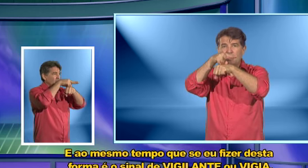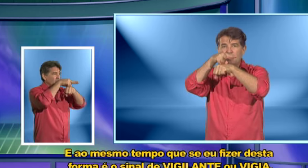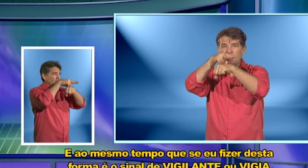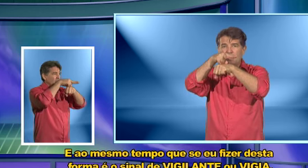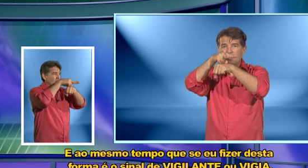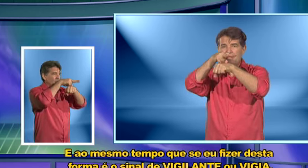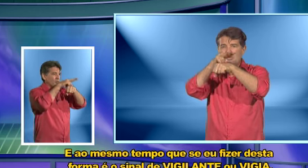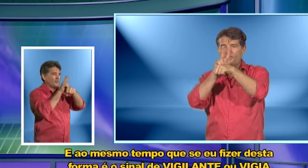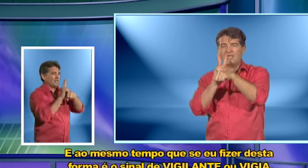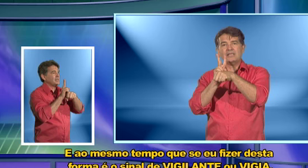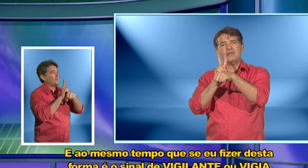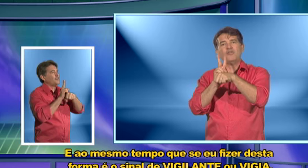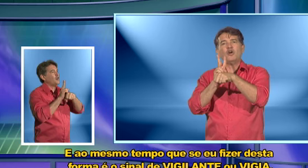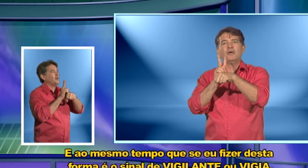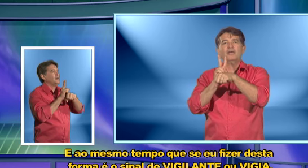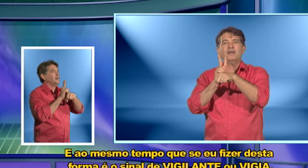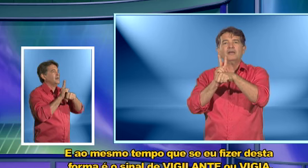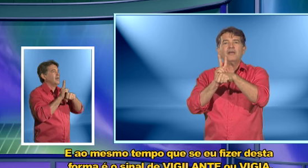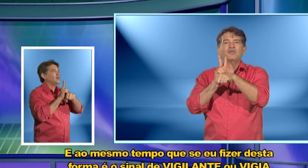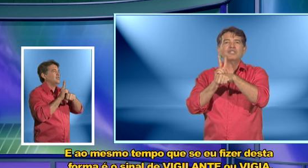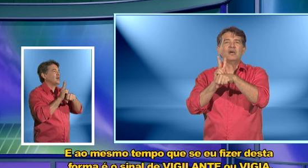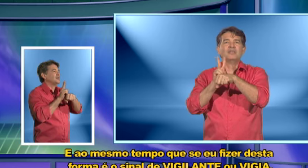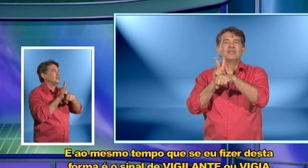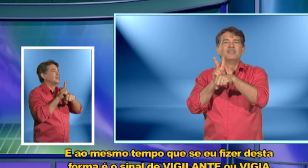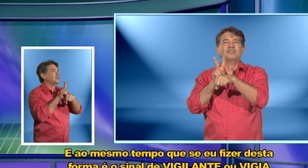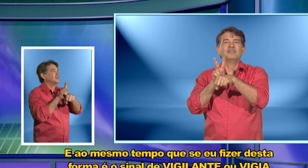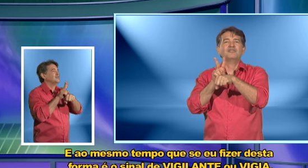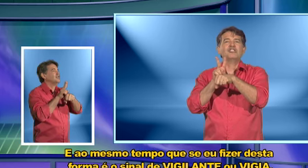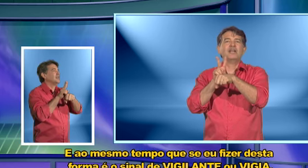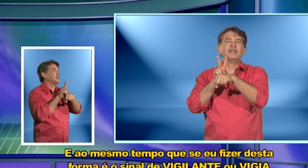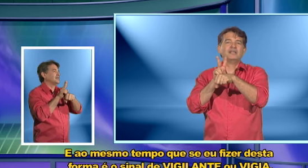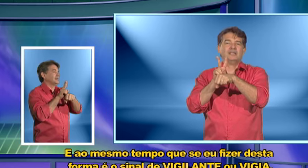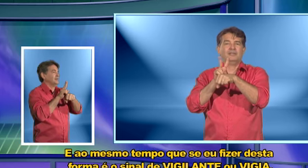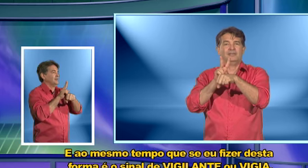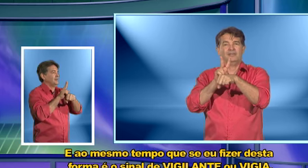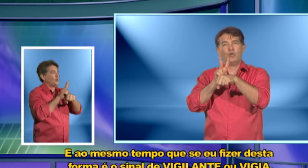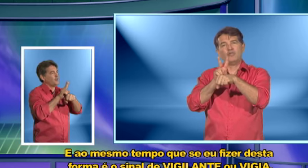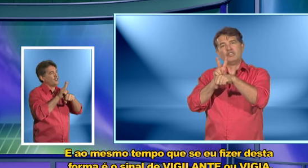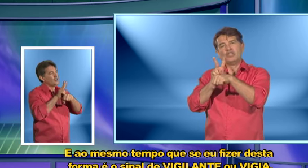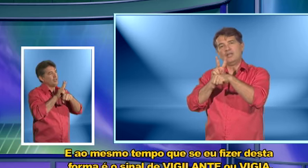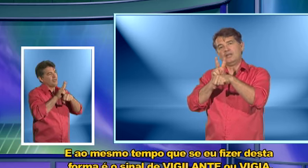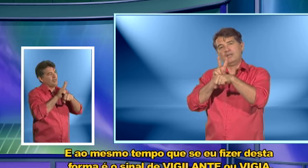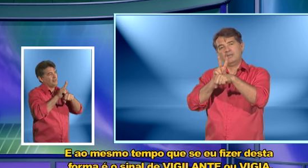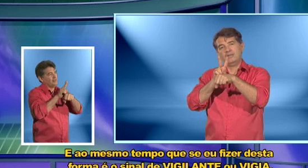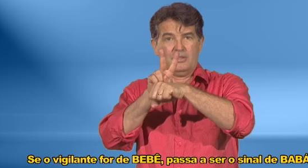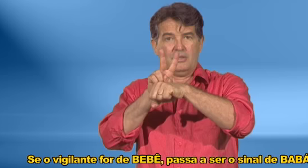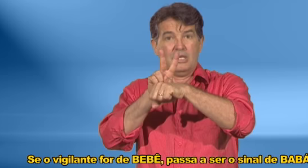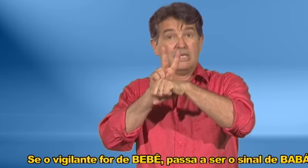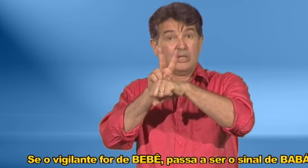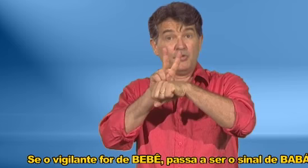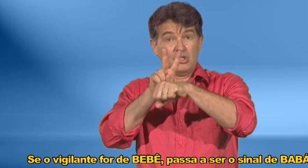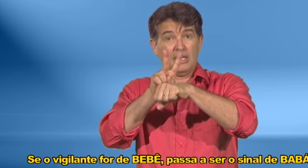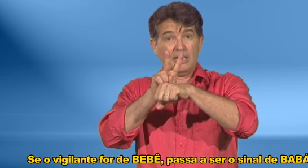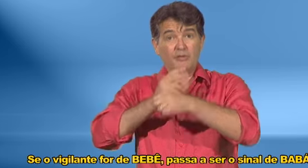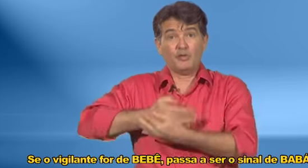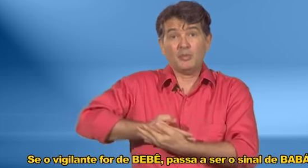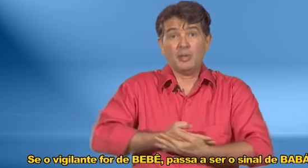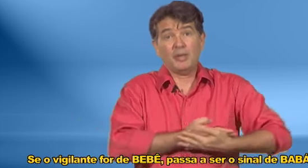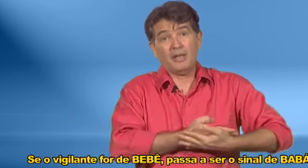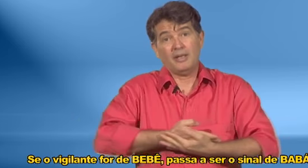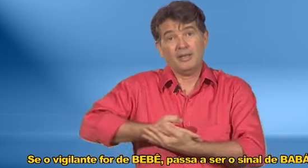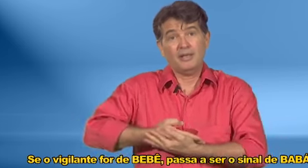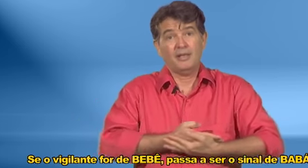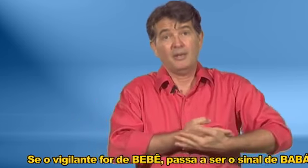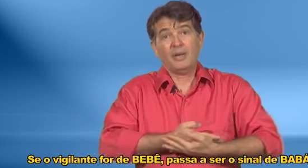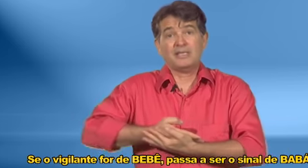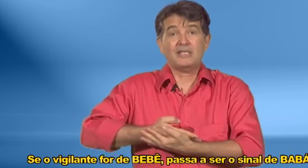E ao mesmo tempo que se eu fizer dessa forma, é o sinal de vigilante ou vigia. Se o vigilante for de